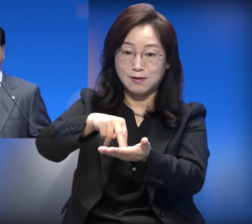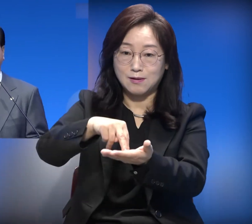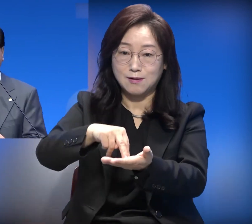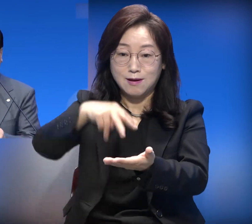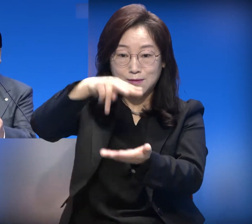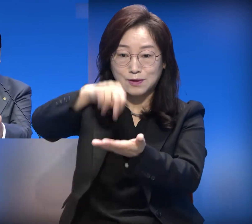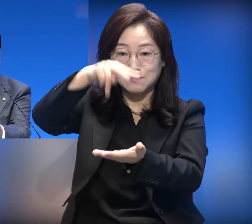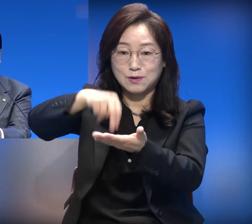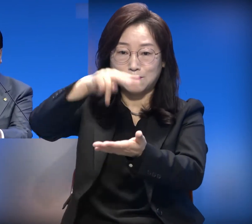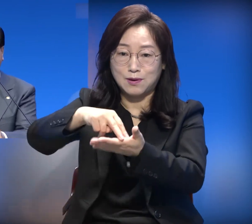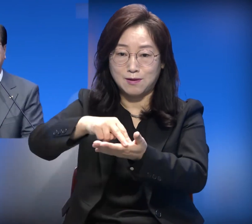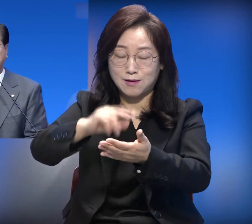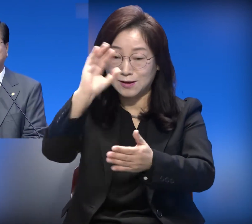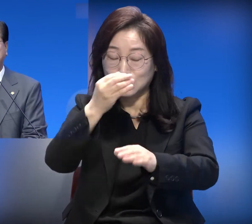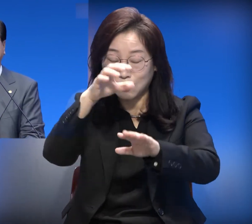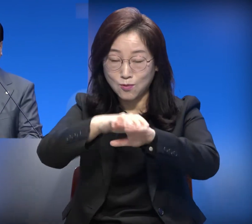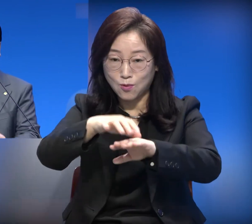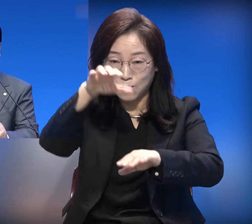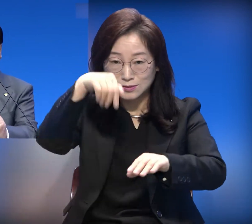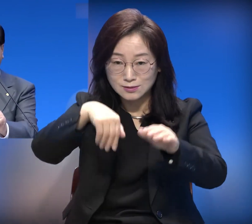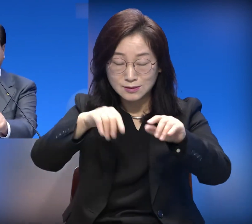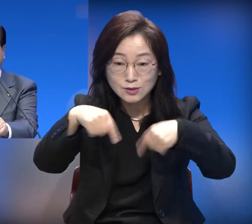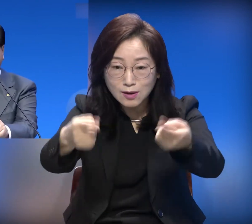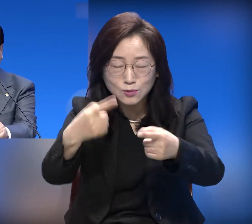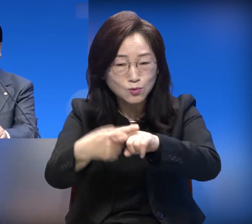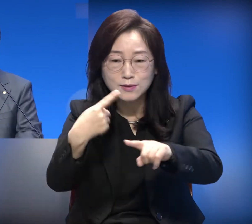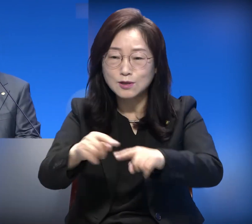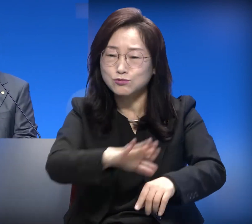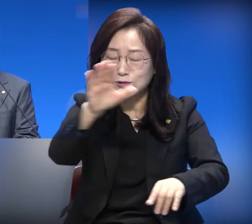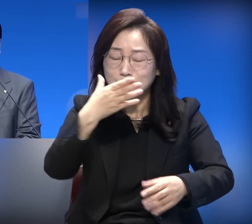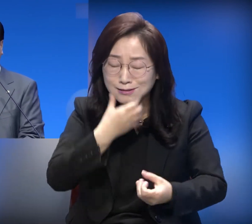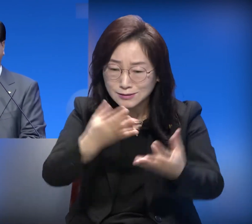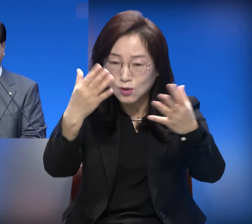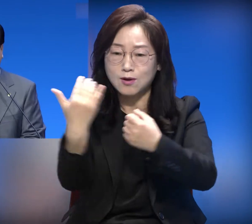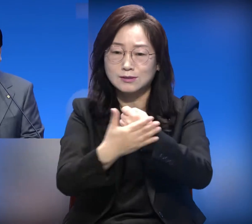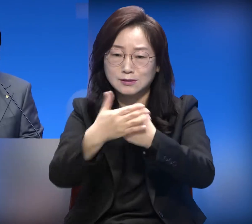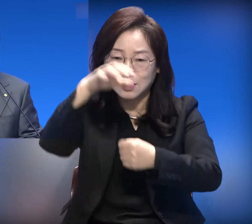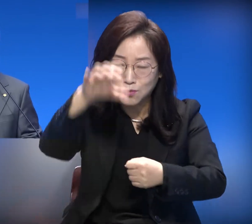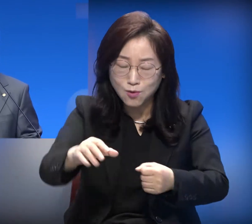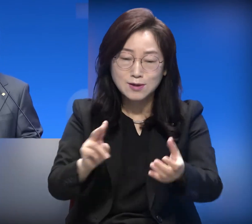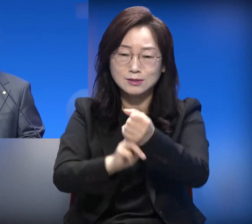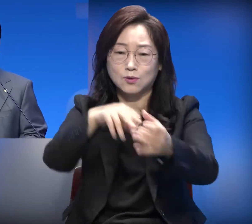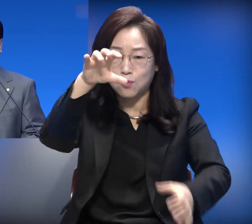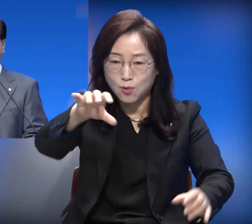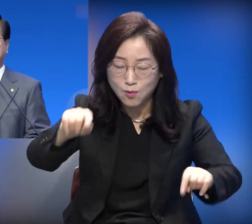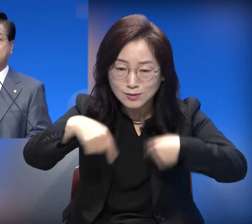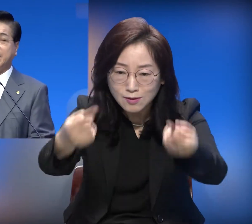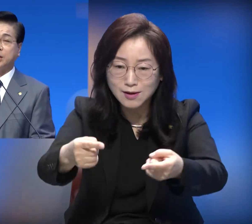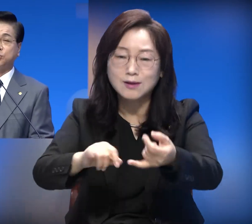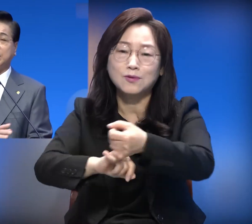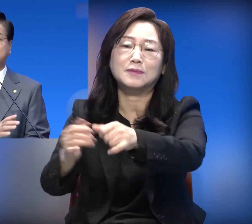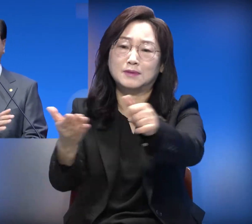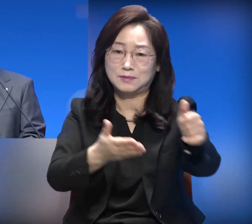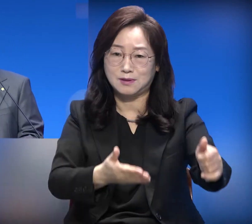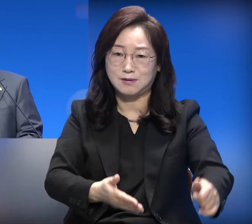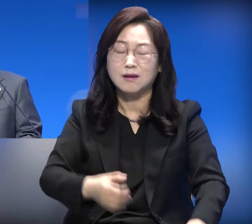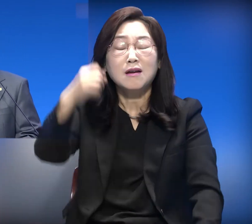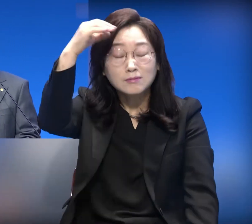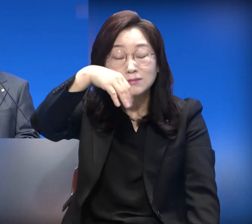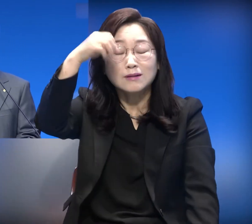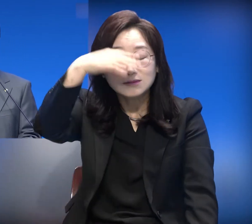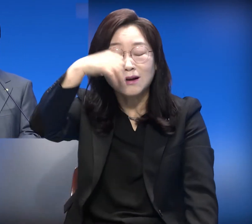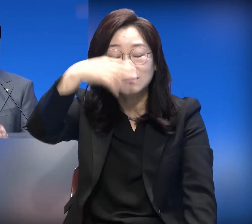은혜의 자리로 뛰어나가야 되는 것입니다. 축복의 자리로 뛰어나가야 되는 것입니다. 기적의 자리로 뛰어나가야 되는 것입니다. 매주 그냥